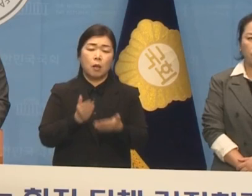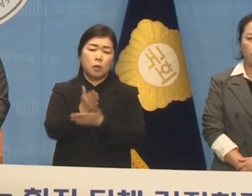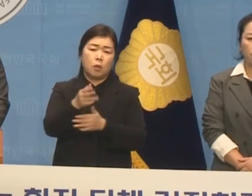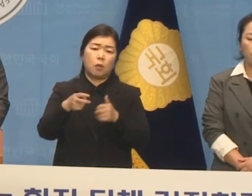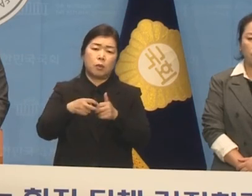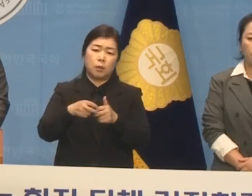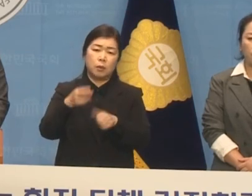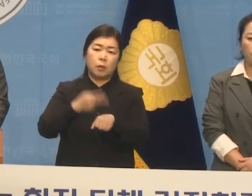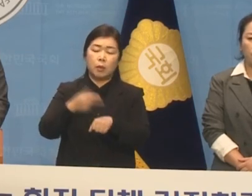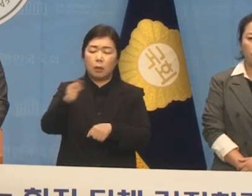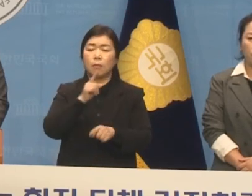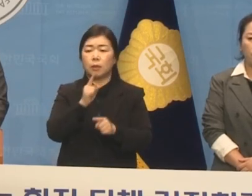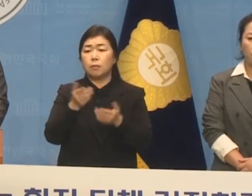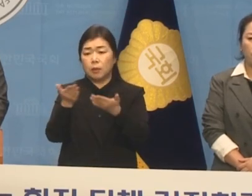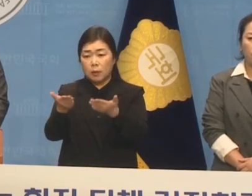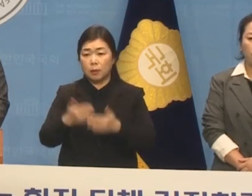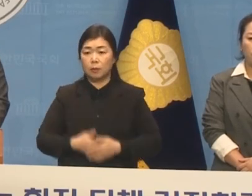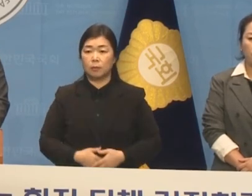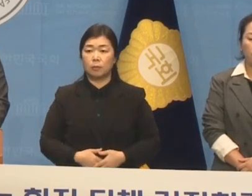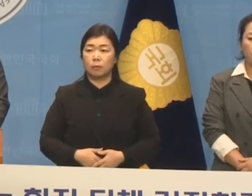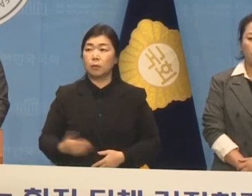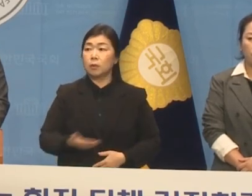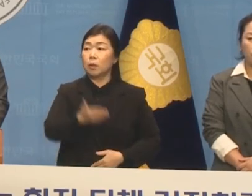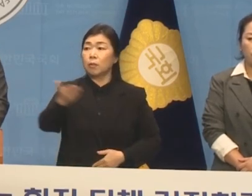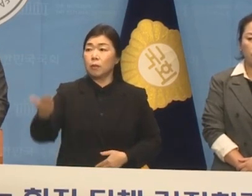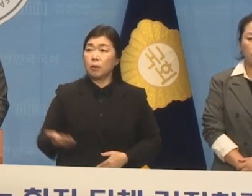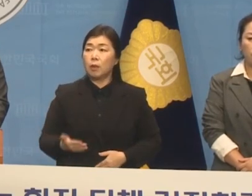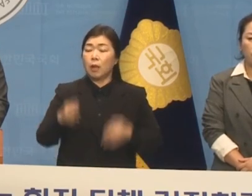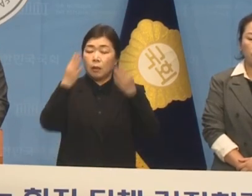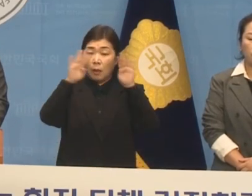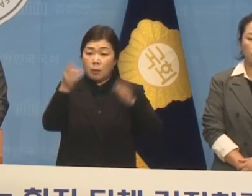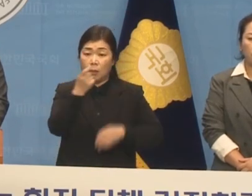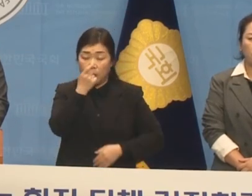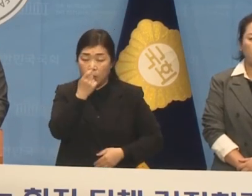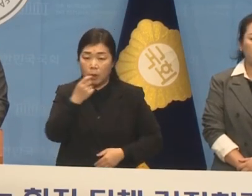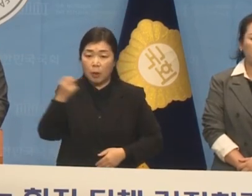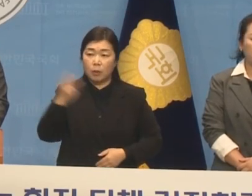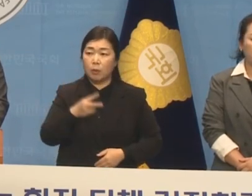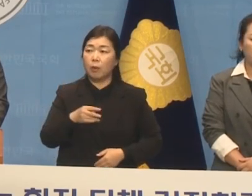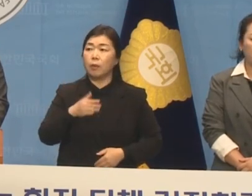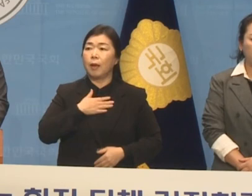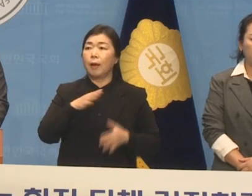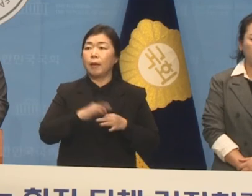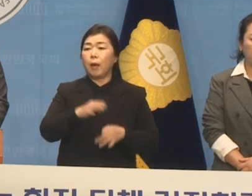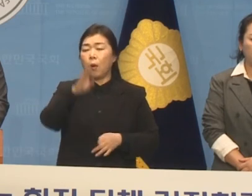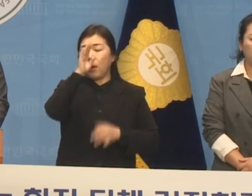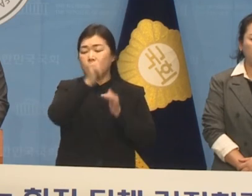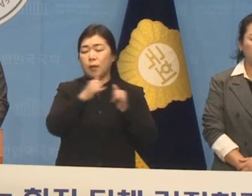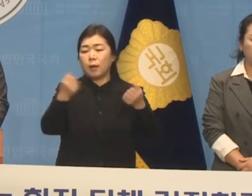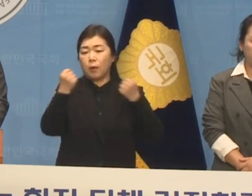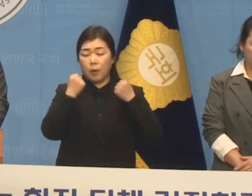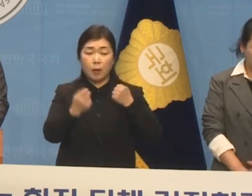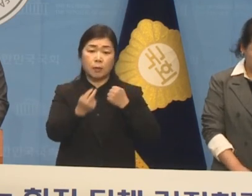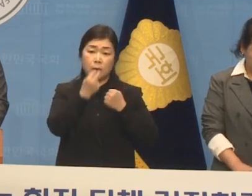전공의분들에게 고합니다. 여러분들이 대학에서 배운 나의 환자의 건강과 생명을